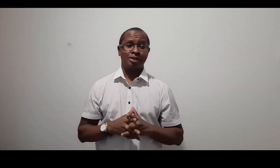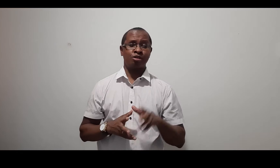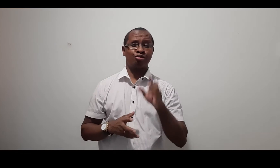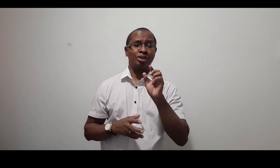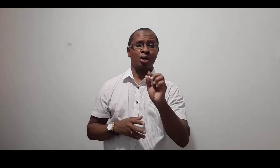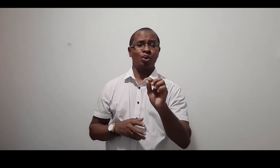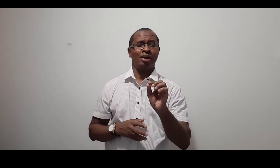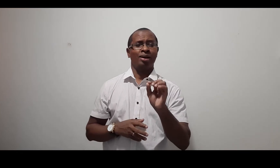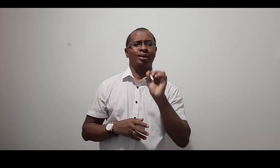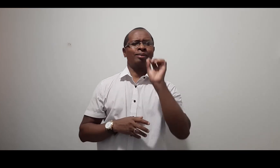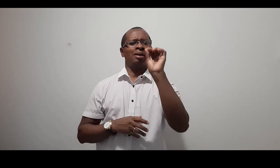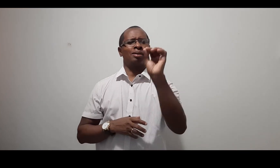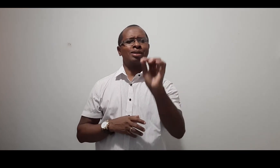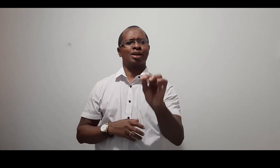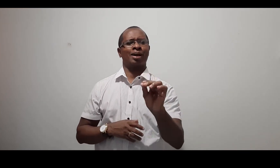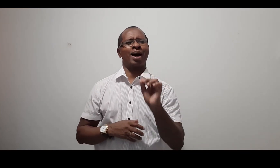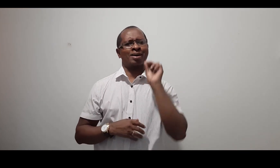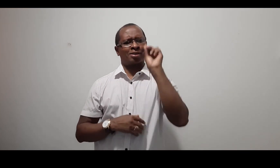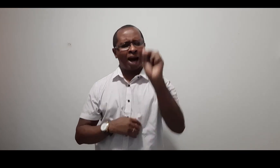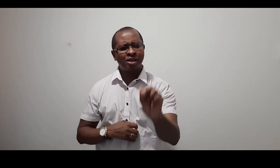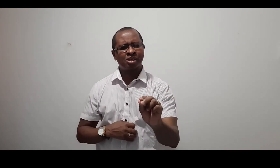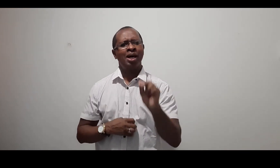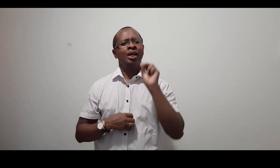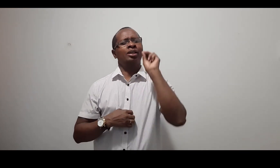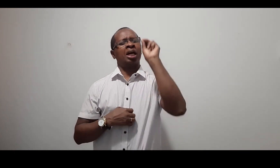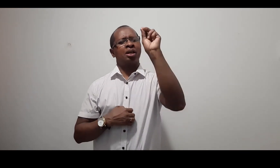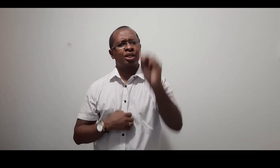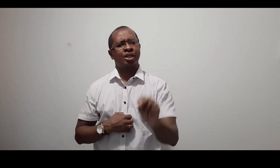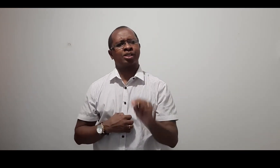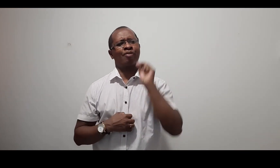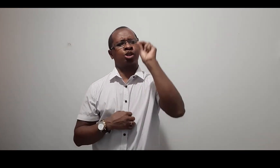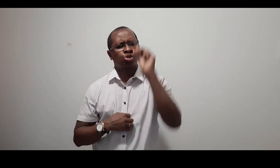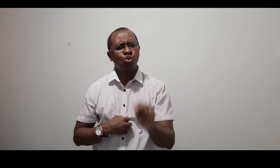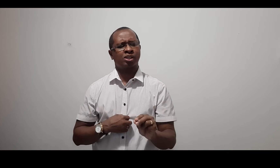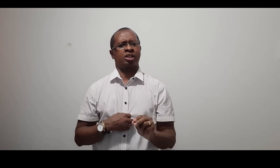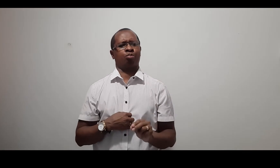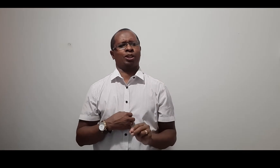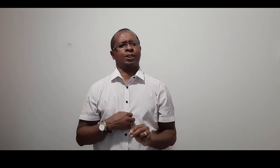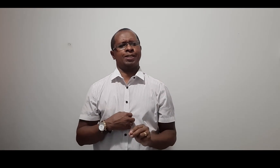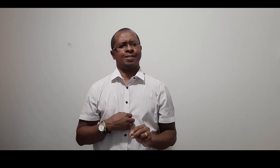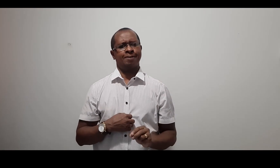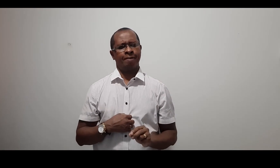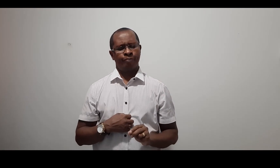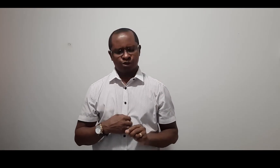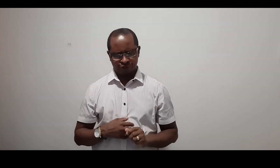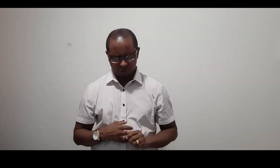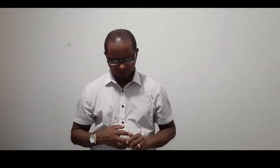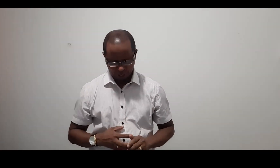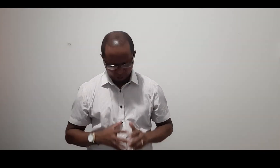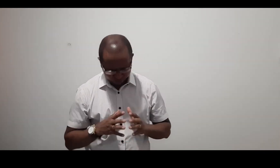Tsy vitany hoe itehirizana na ratra itehirizana zava-tsoa sy sarobidy indrindra ny fo fa